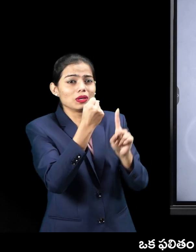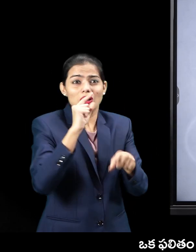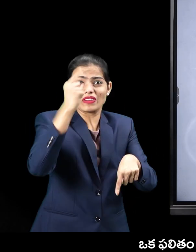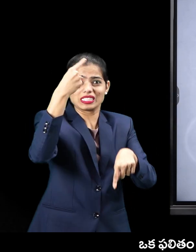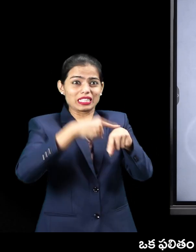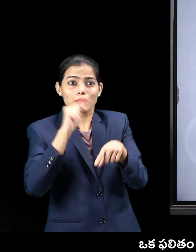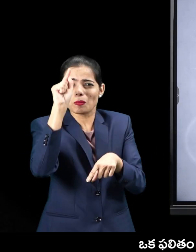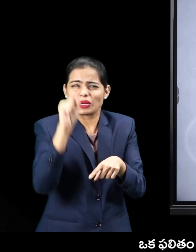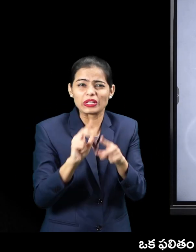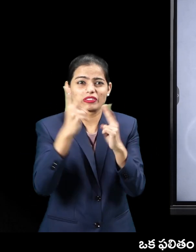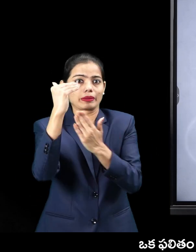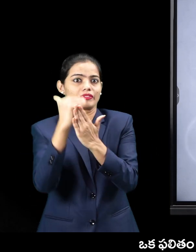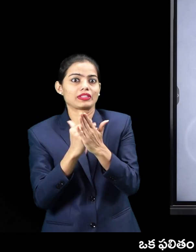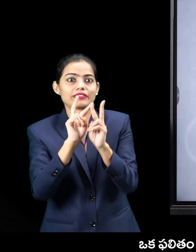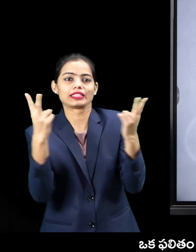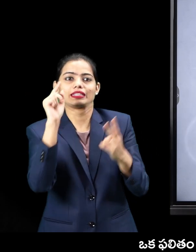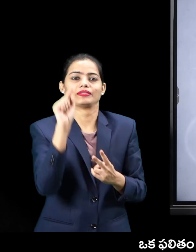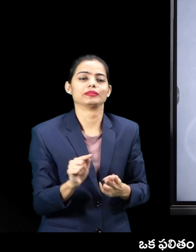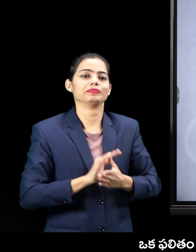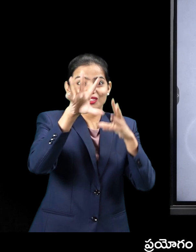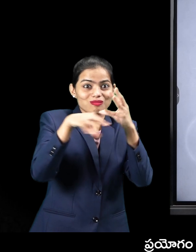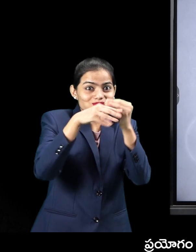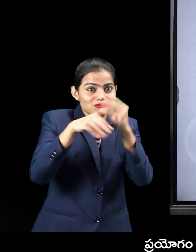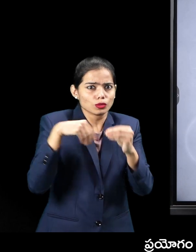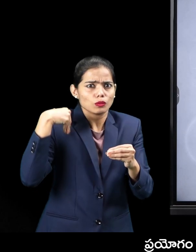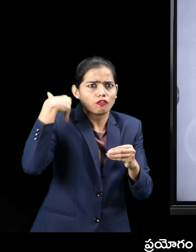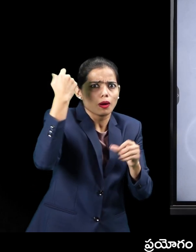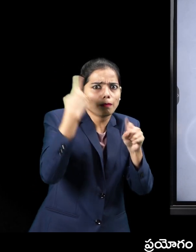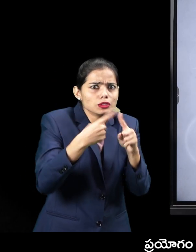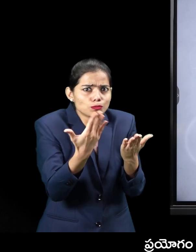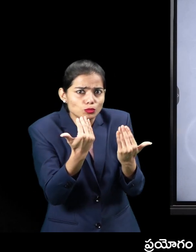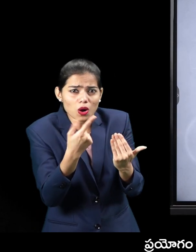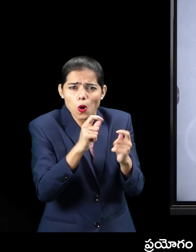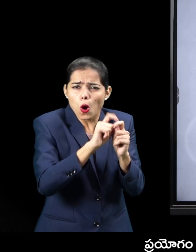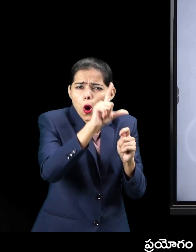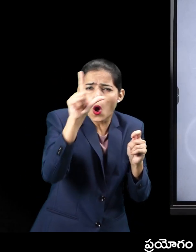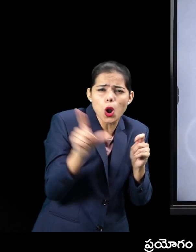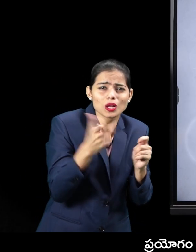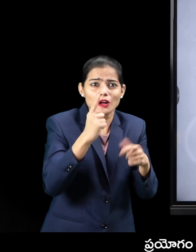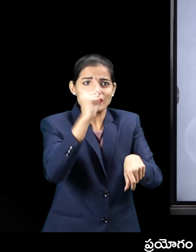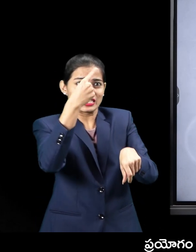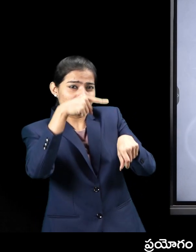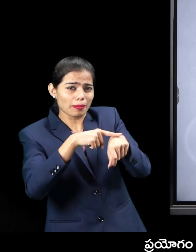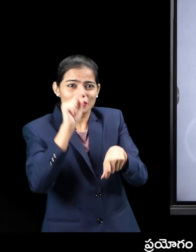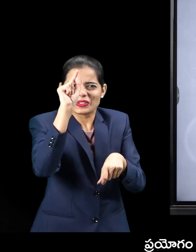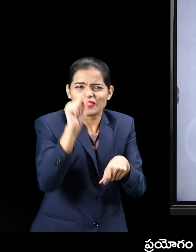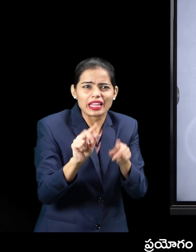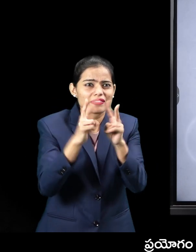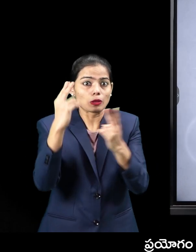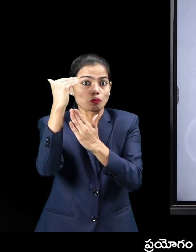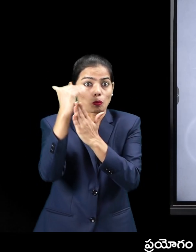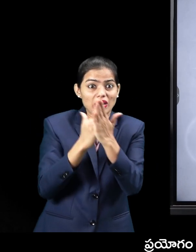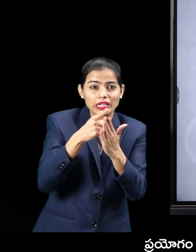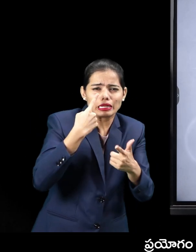ప్రాథమిక సంఘటన అంటారు. ప్రయోగం యొక్క అన్ని ప్రాథమిక సంఘటనల సంభావ్యత మొత్తం 1.